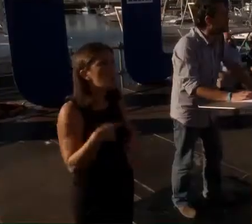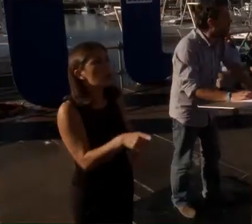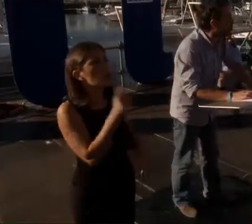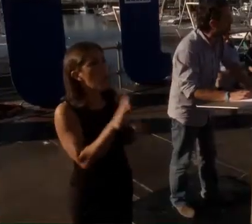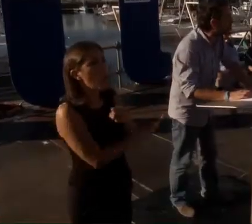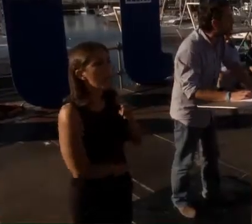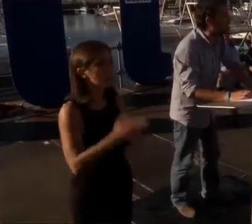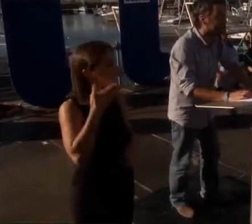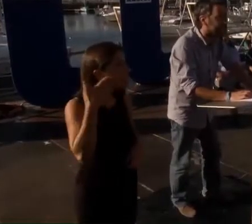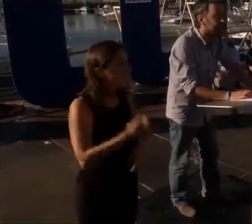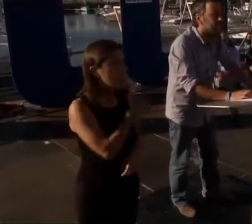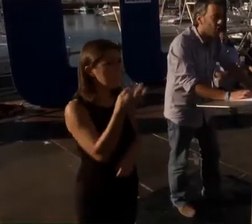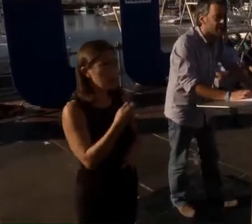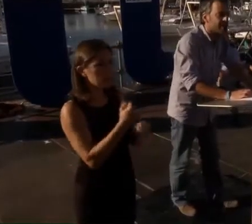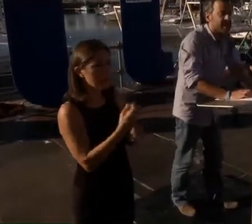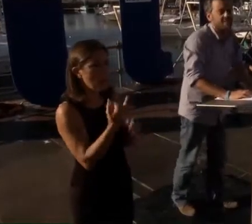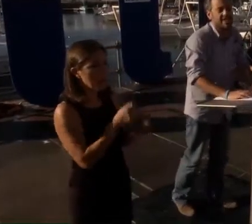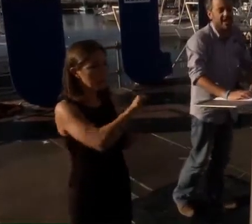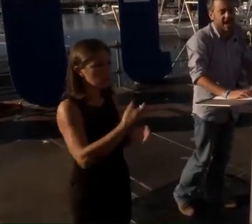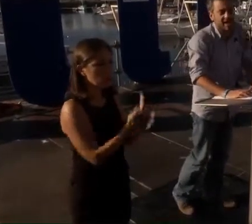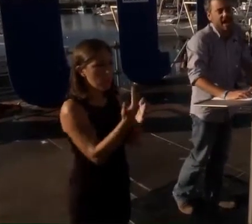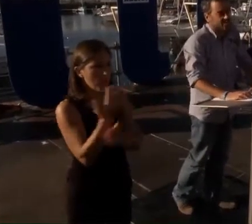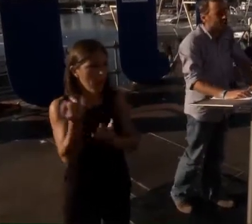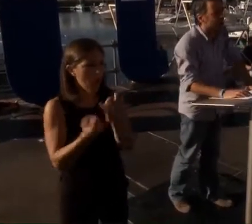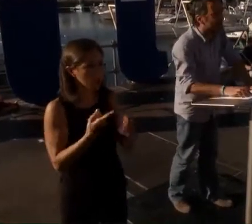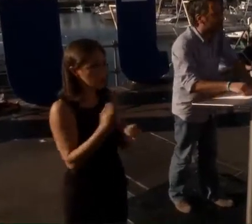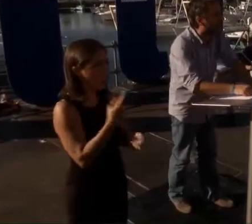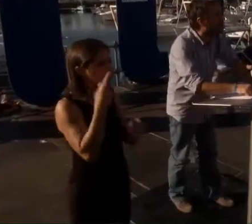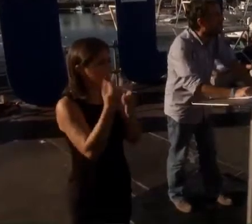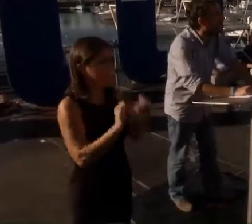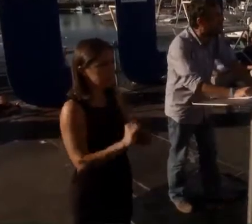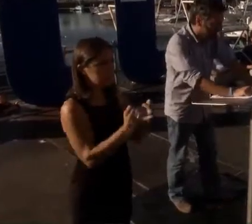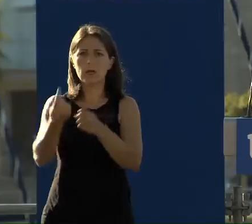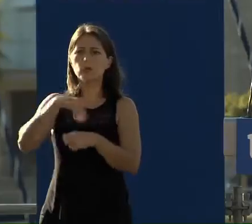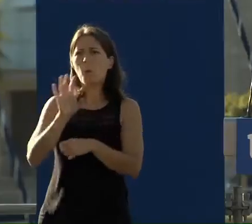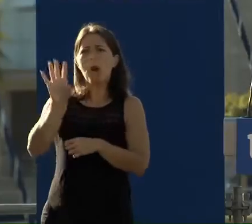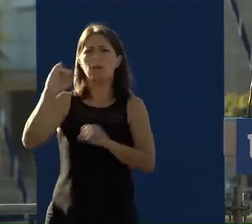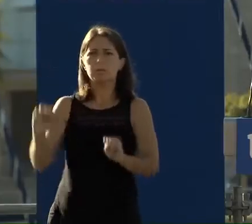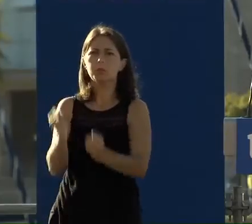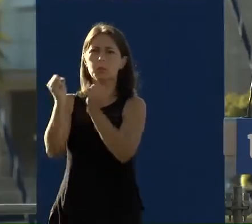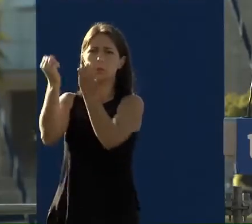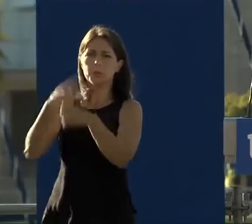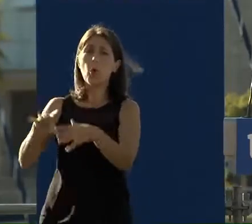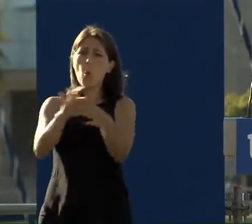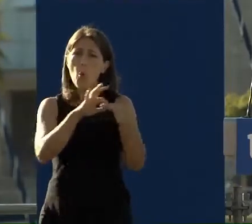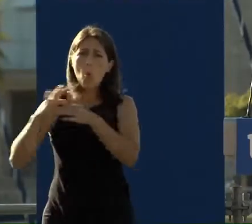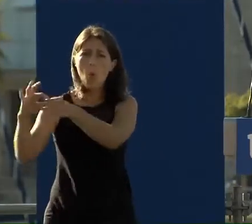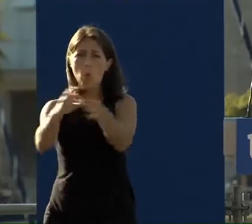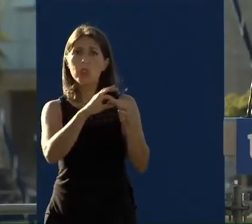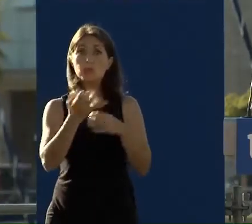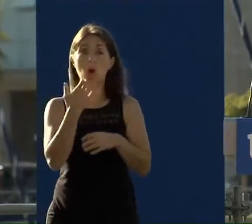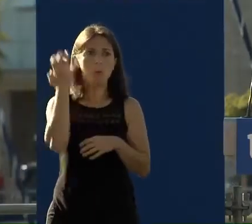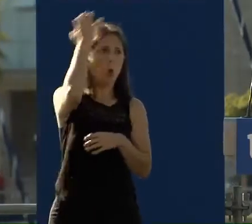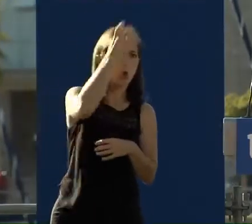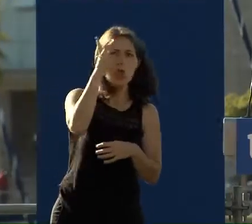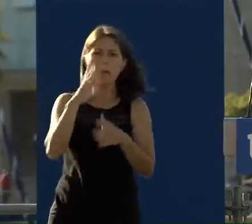unidas polo traballo de tanta xente que se ergue todas as mañáns para sacar a súa vida e para sacar o noso país adiante, unidos como están a Coruña e